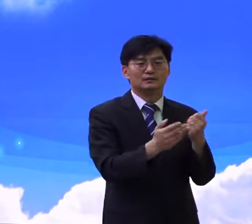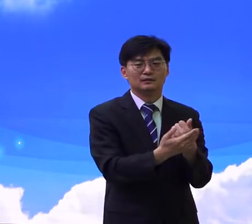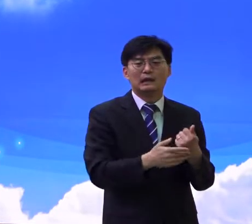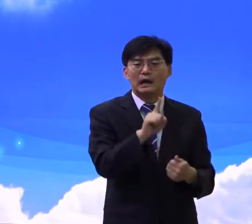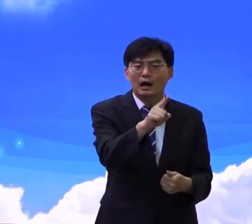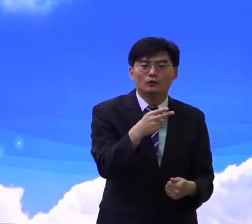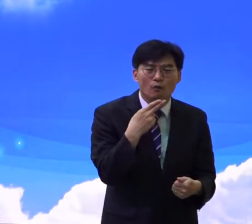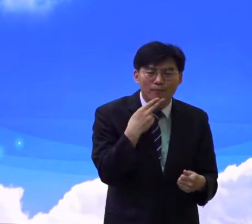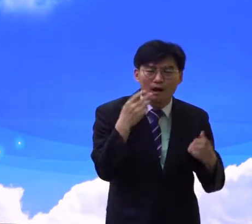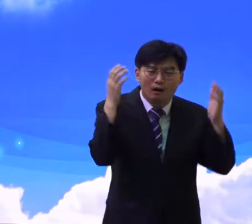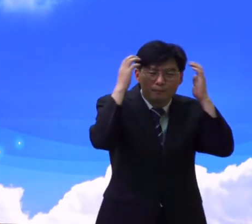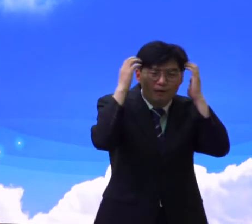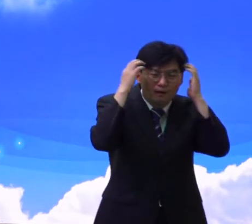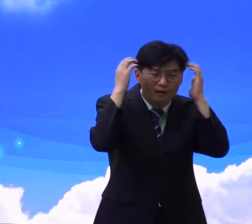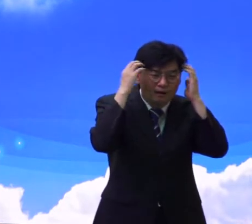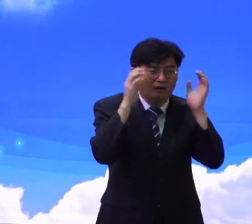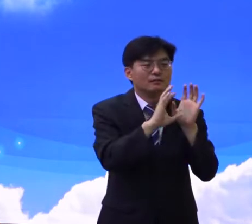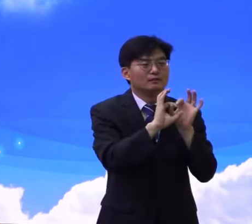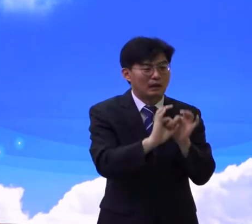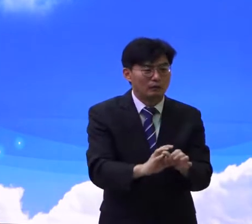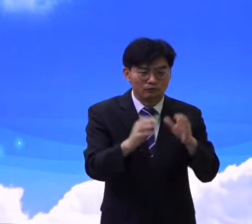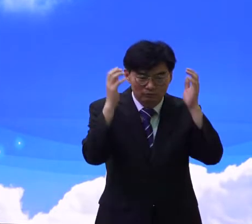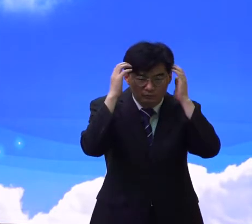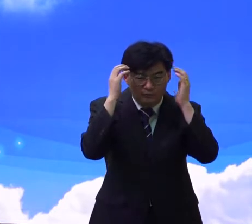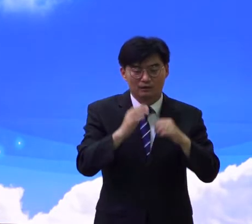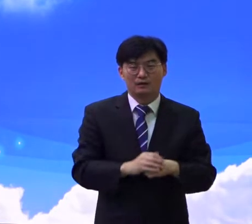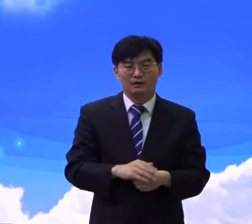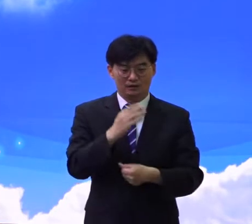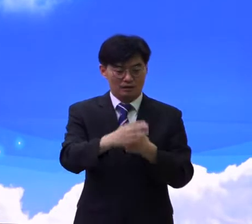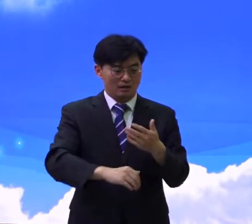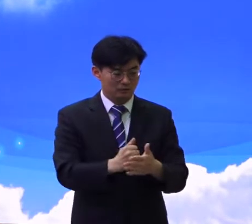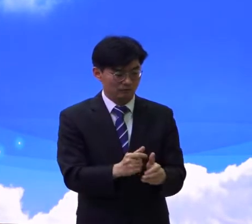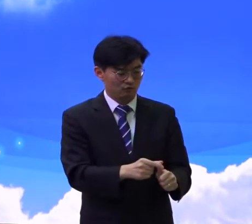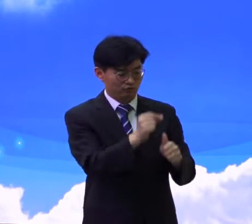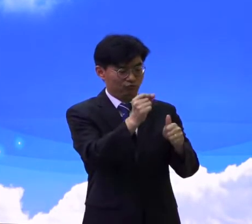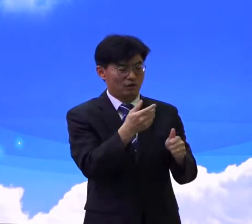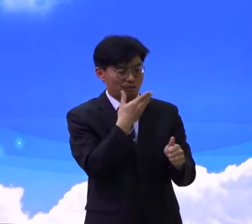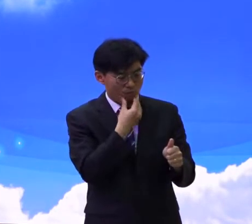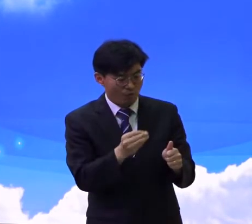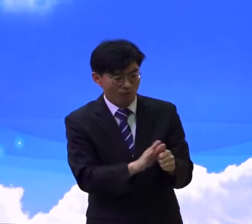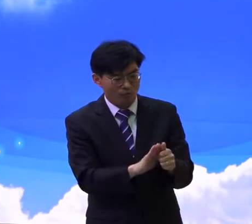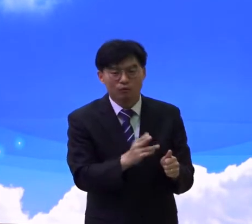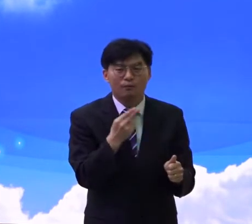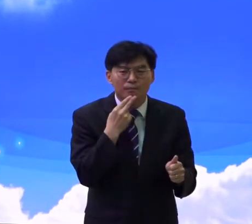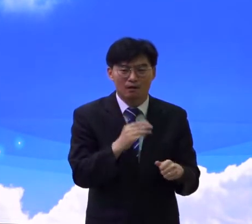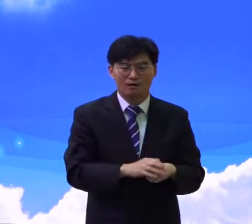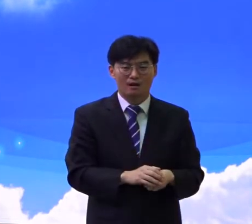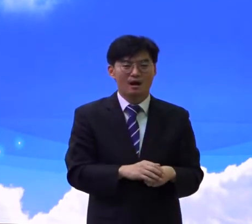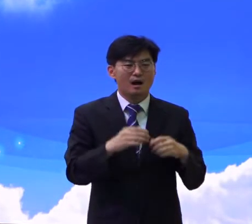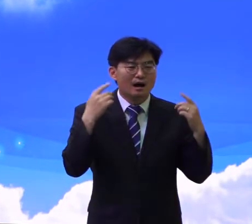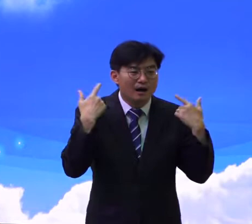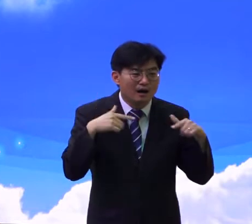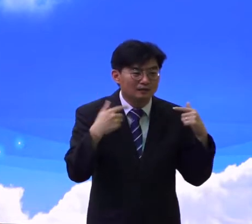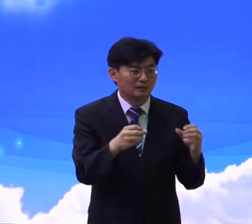감당했는데, 예레미야에게는 그런 기적이 한 번도 없었습니다. 예레미야는 그저 온몸으로 고난을